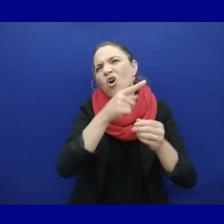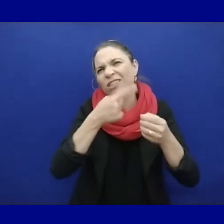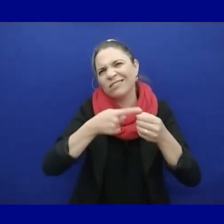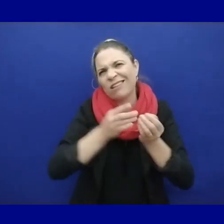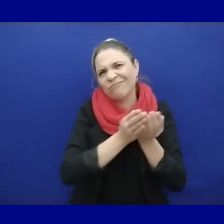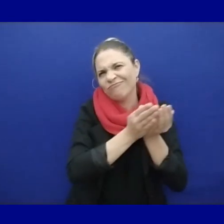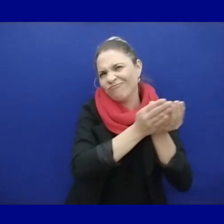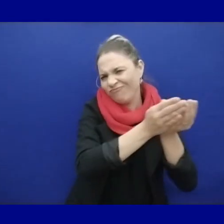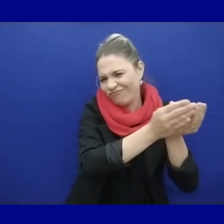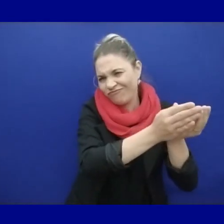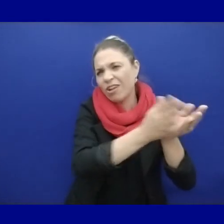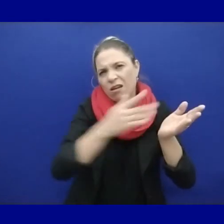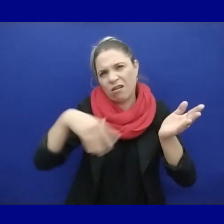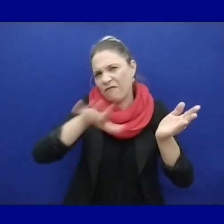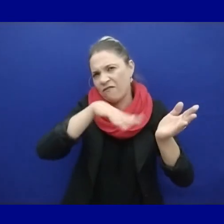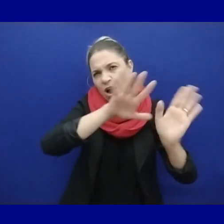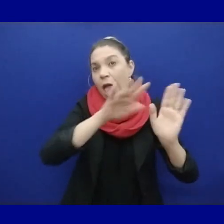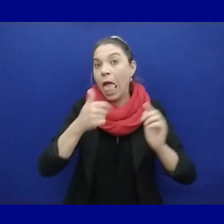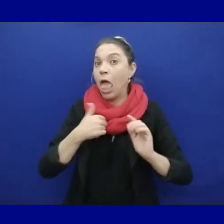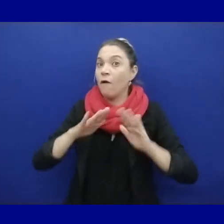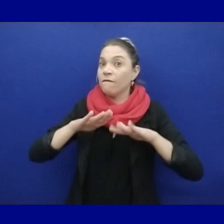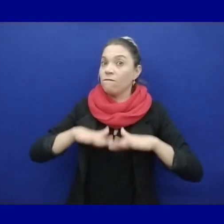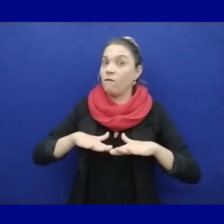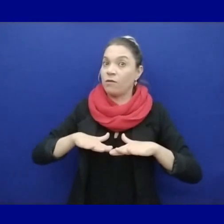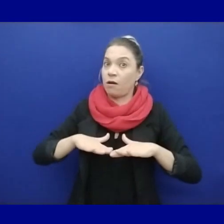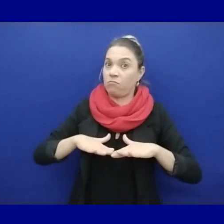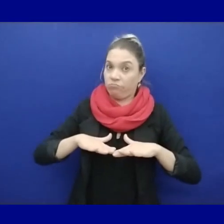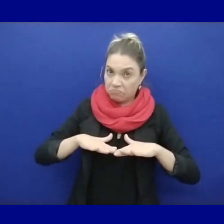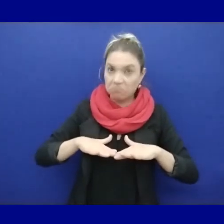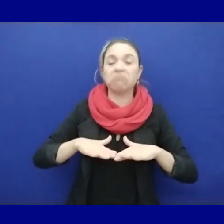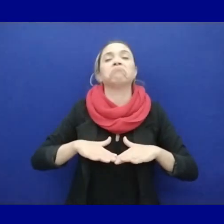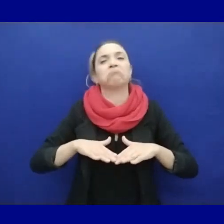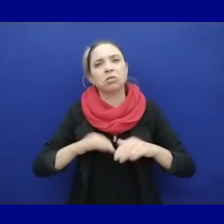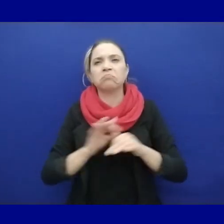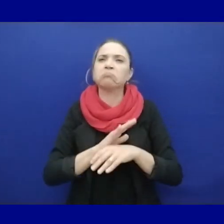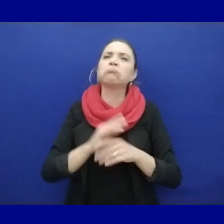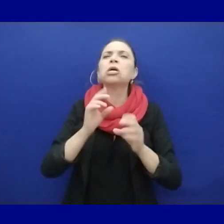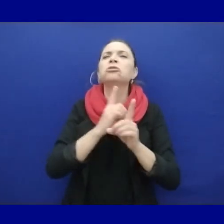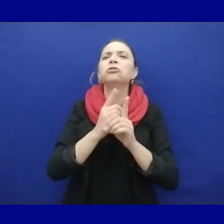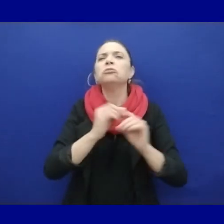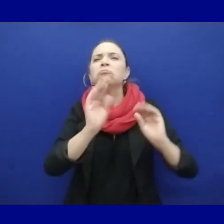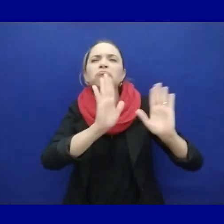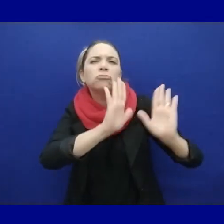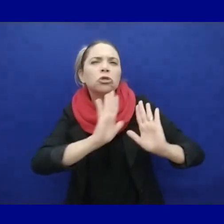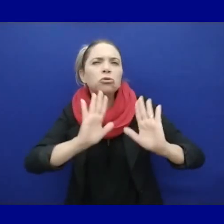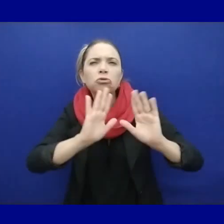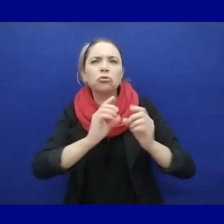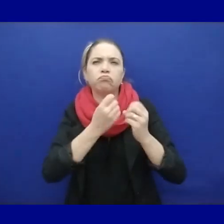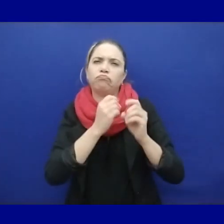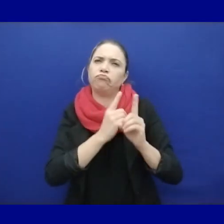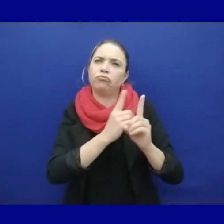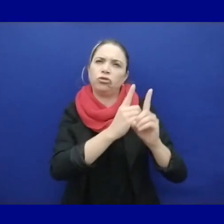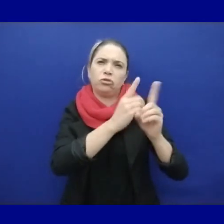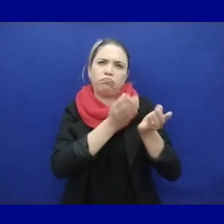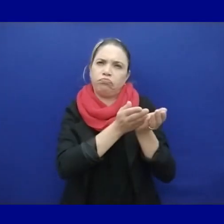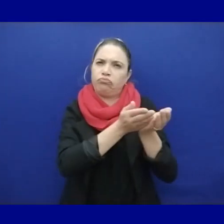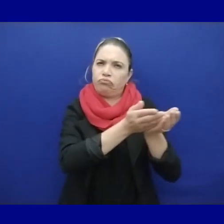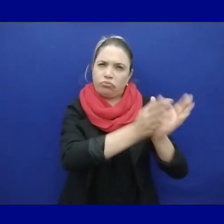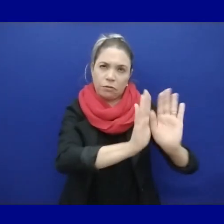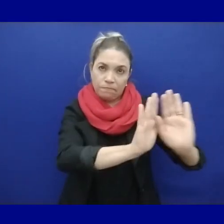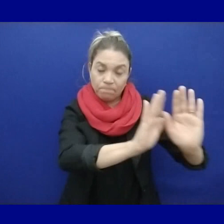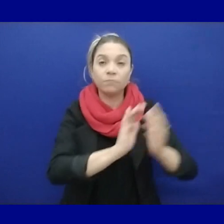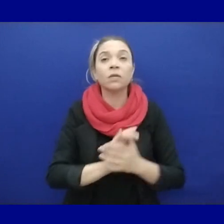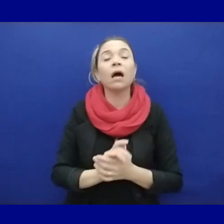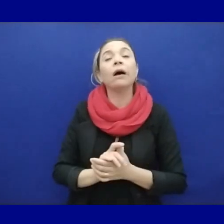de sossego, onde ele poderia ficar sozinho em oração diante do Pai. Jesus sempre buscava o Pai em